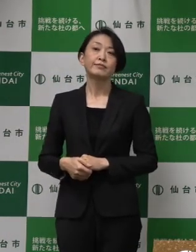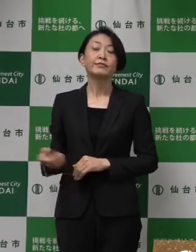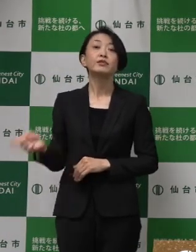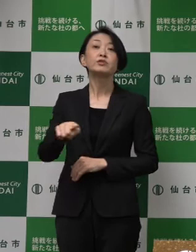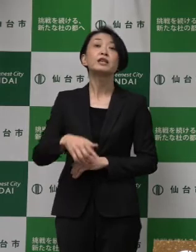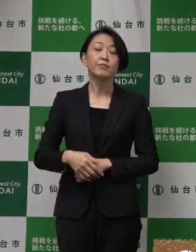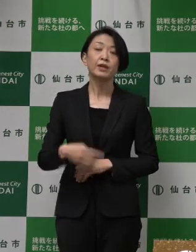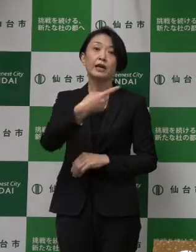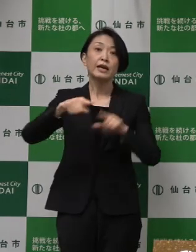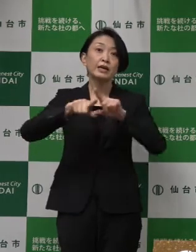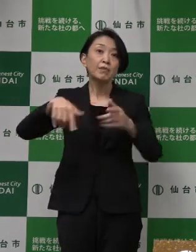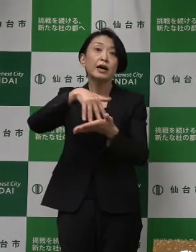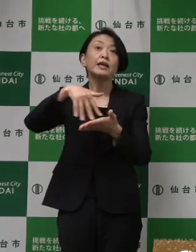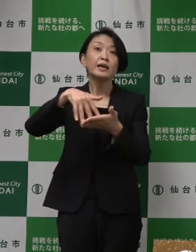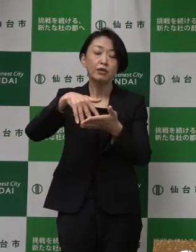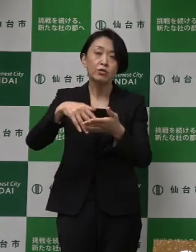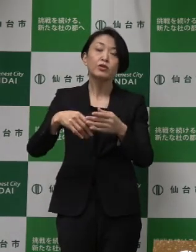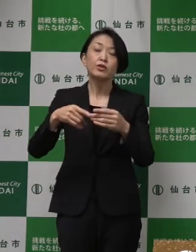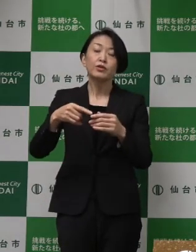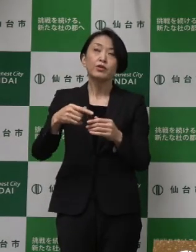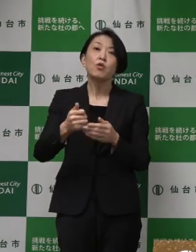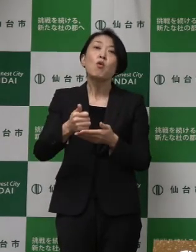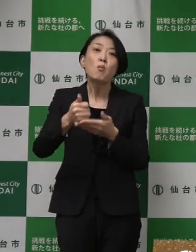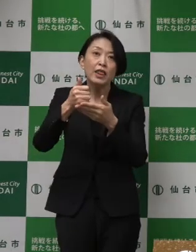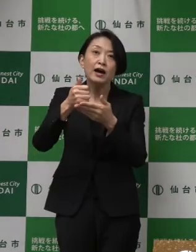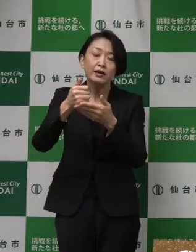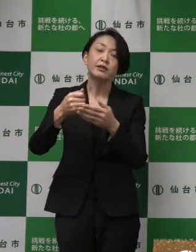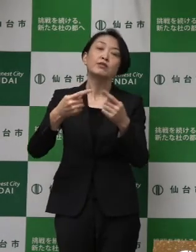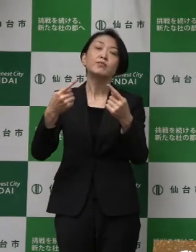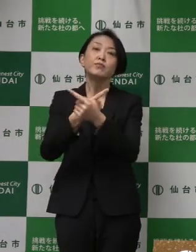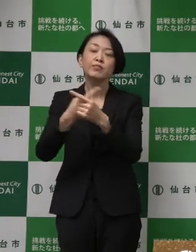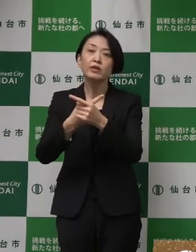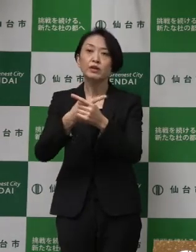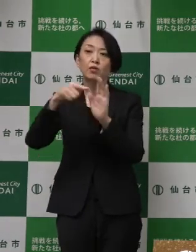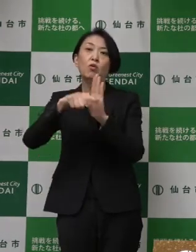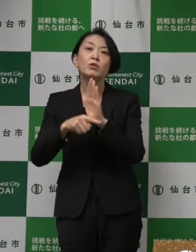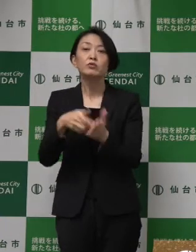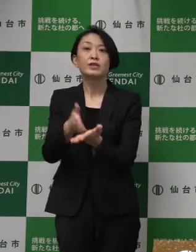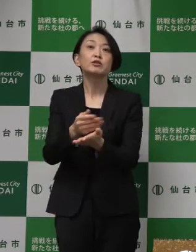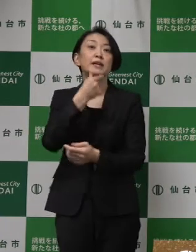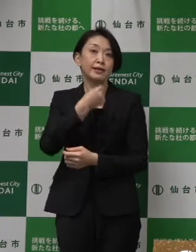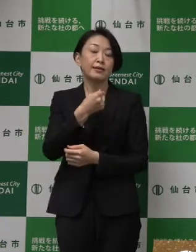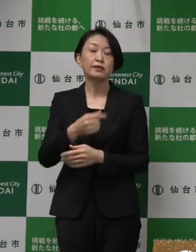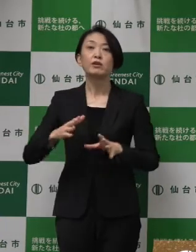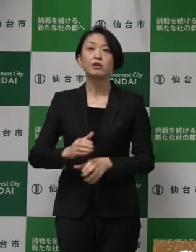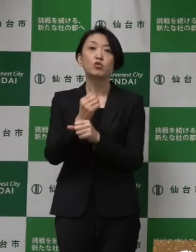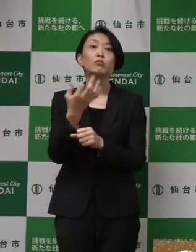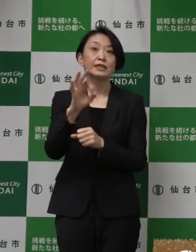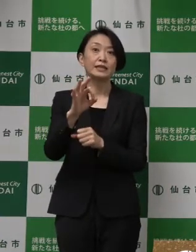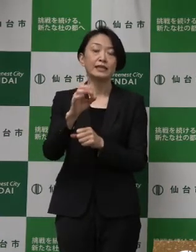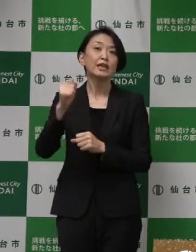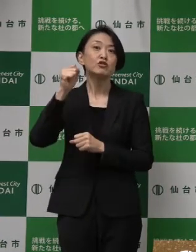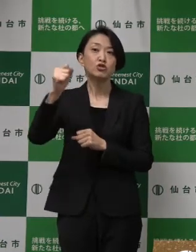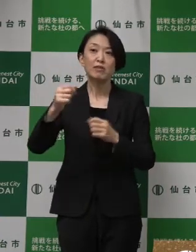般会計の主な補正項目をご説明いたします。総務費ではスーパーシティ型